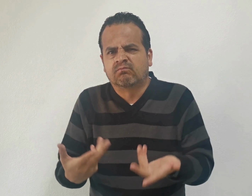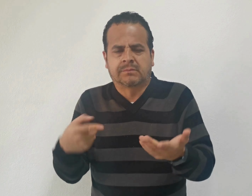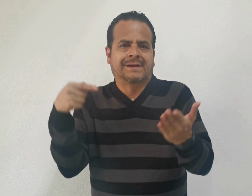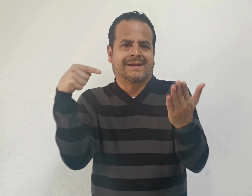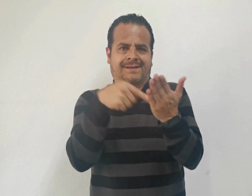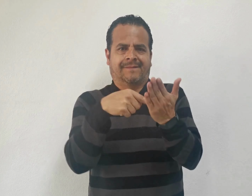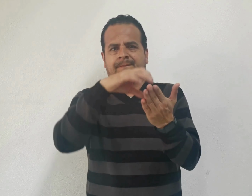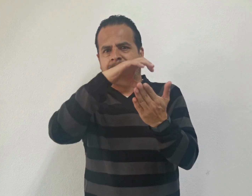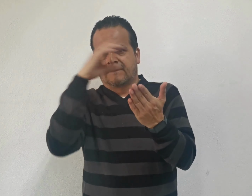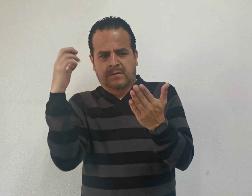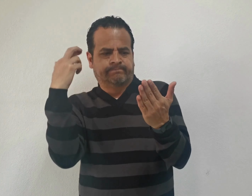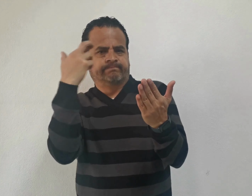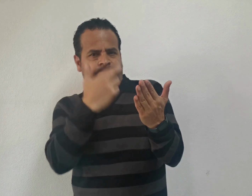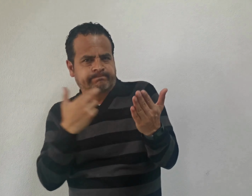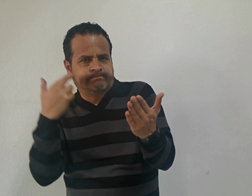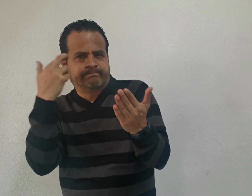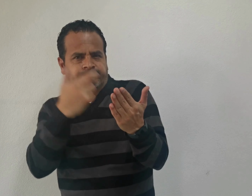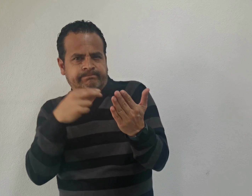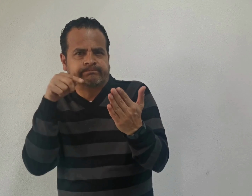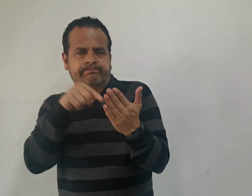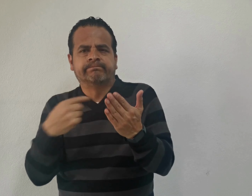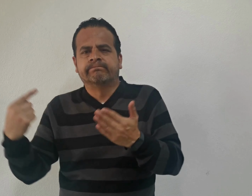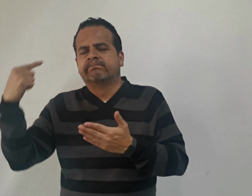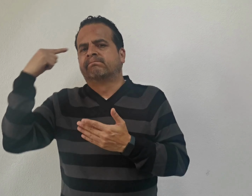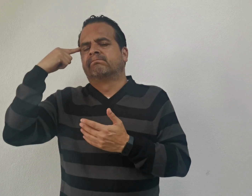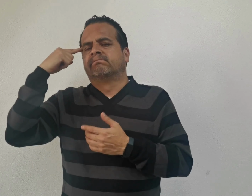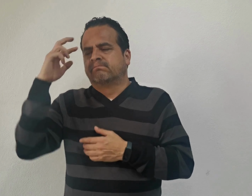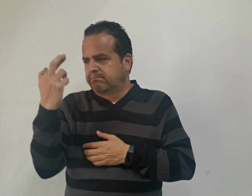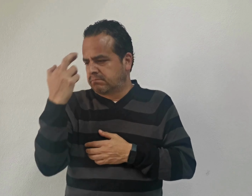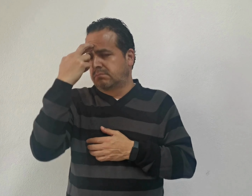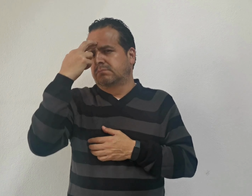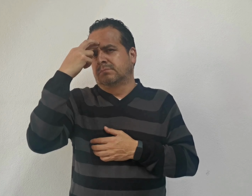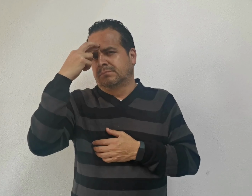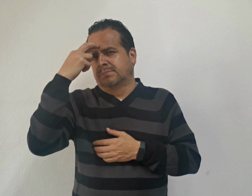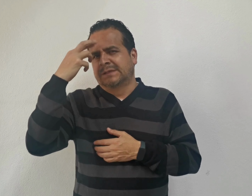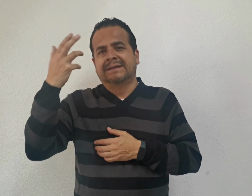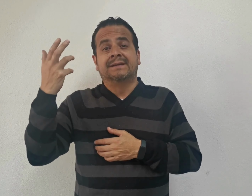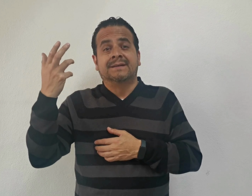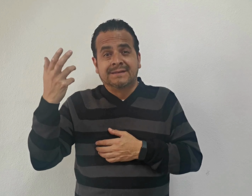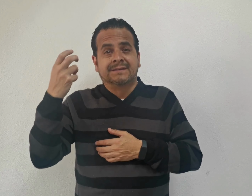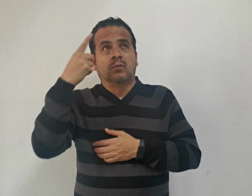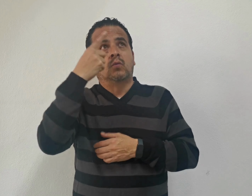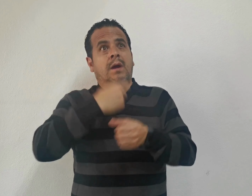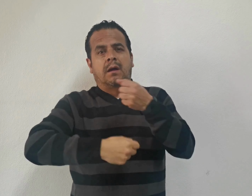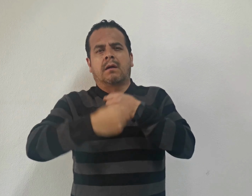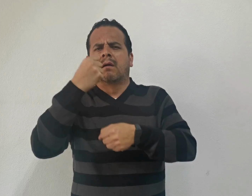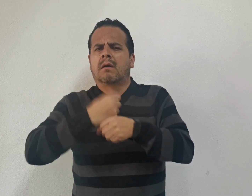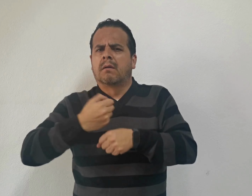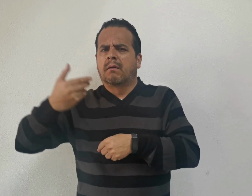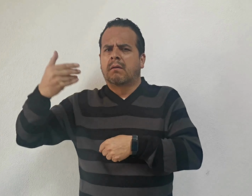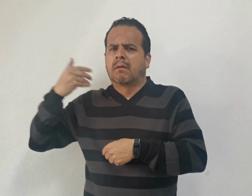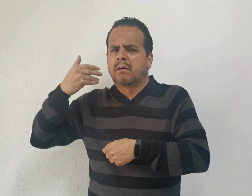más bien mi ritual es como de Ver fotos de recordar eh que eso es algo con lo que terminé el año no de de recordar